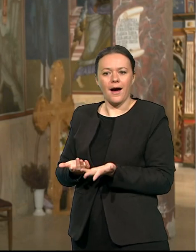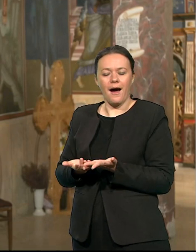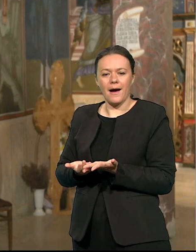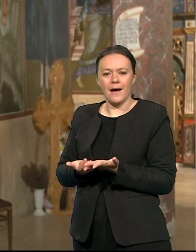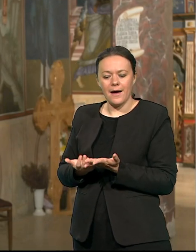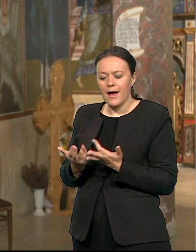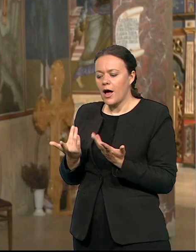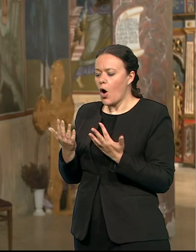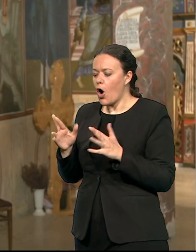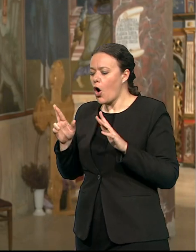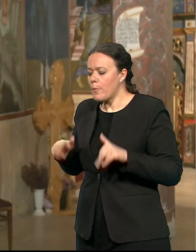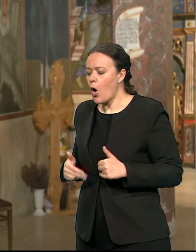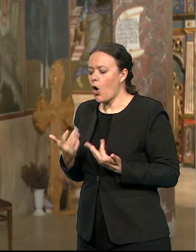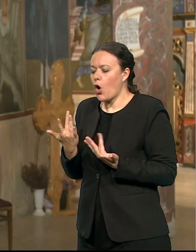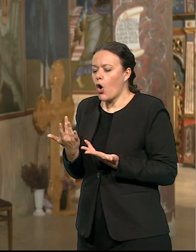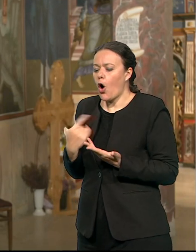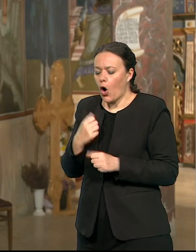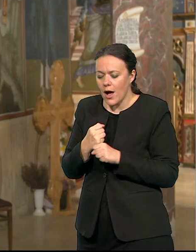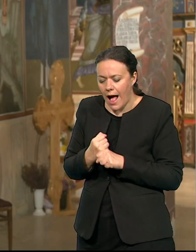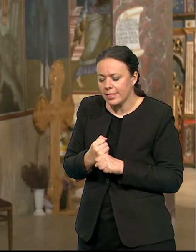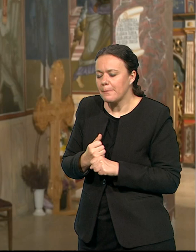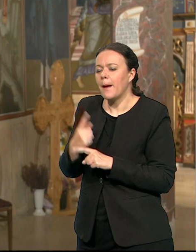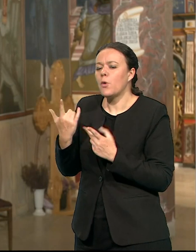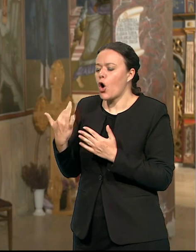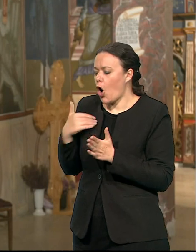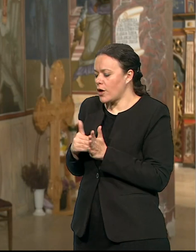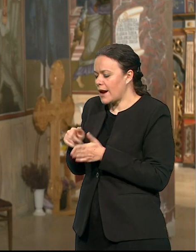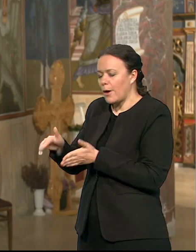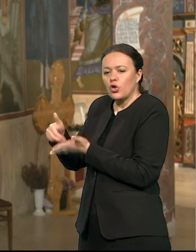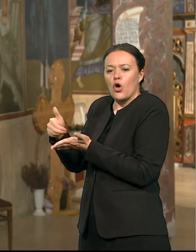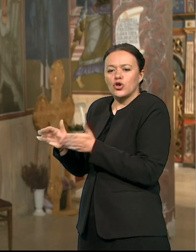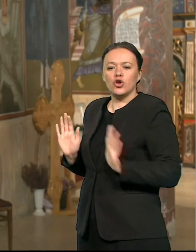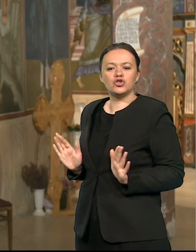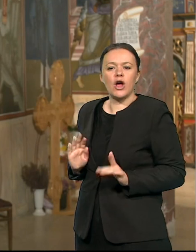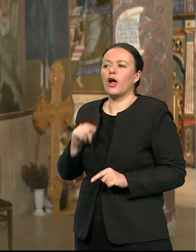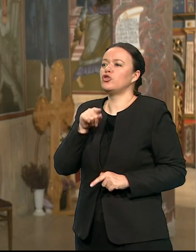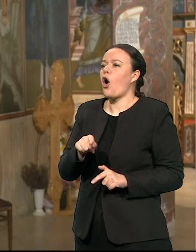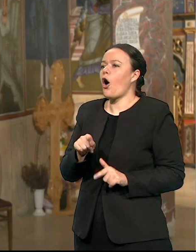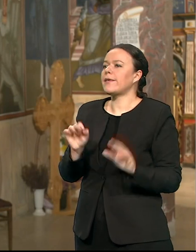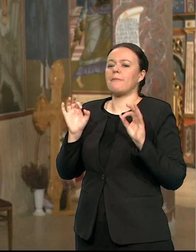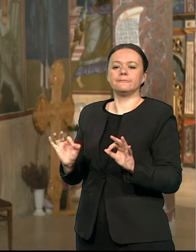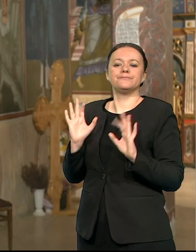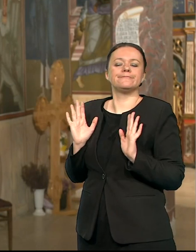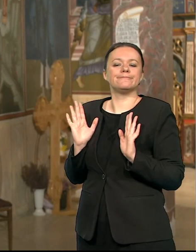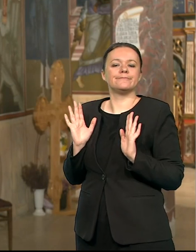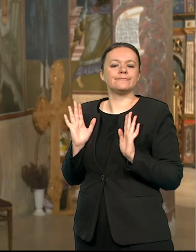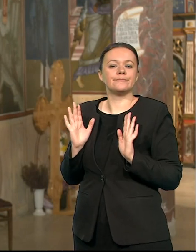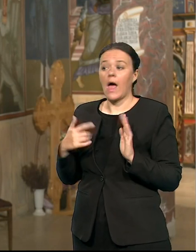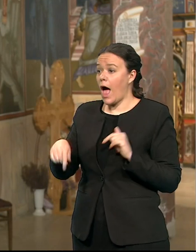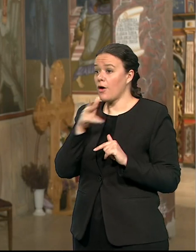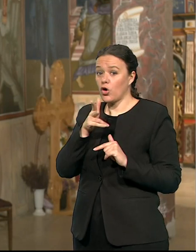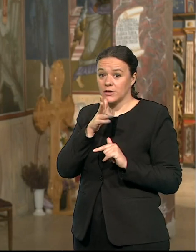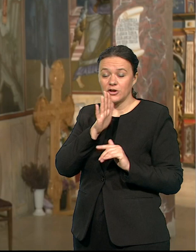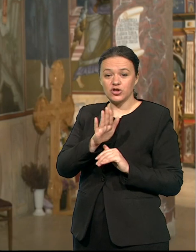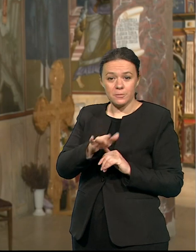onoliko koliko mogu i troše koliko im treba. Znači, to je mjerilo. I sad, ako hoćemo da imamo to mjerilo, kao što je kod